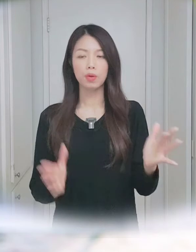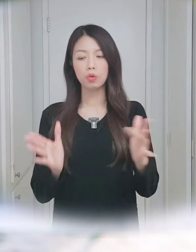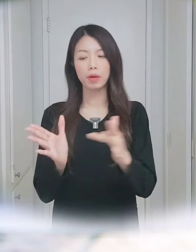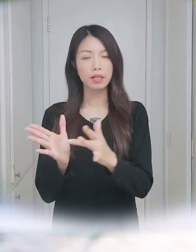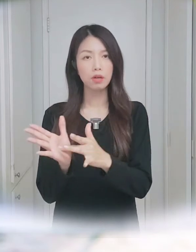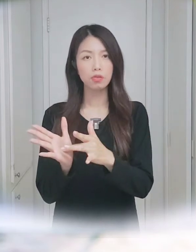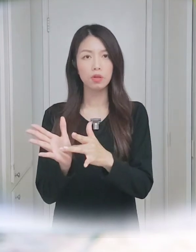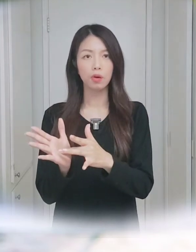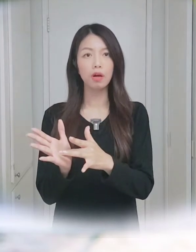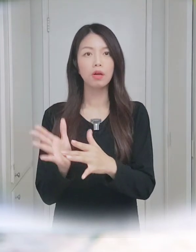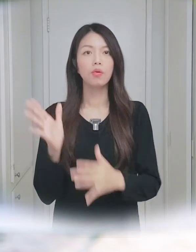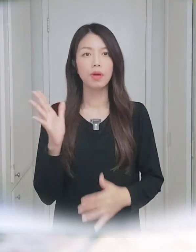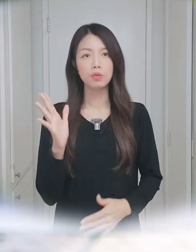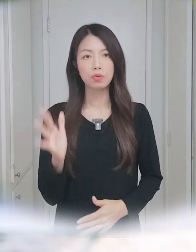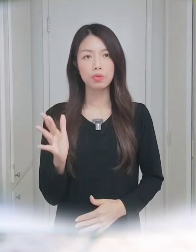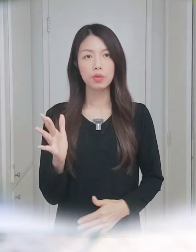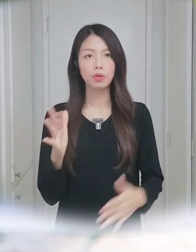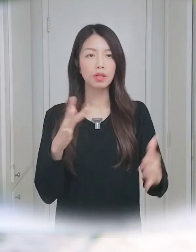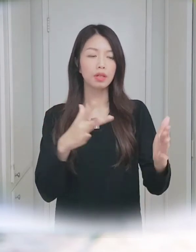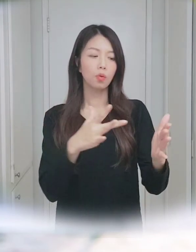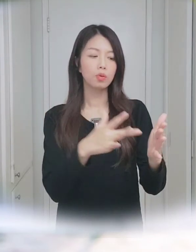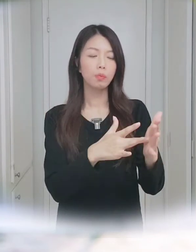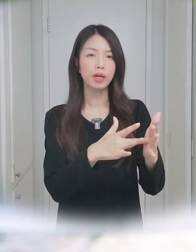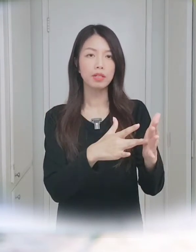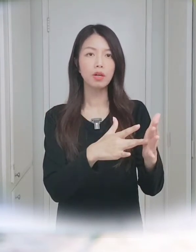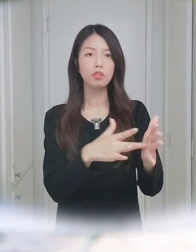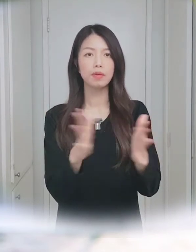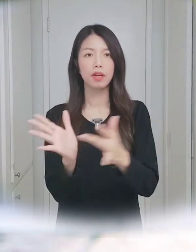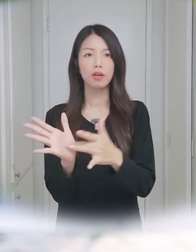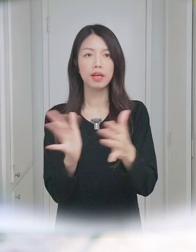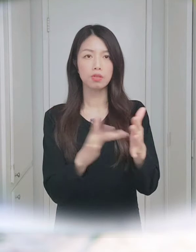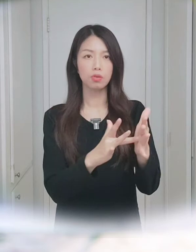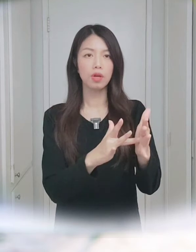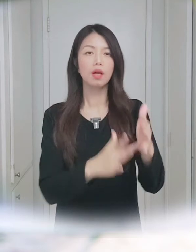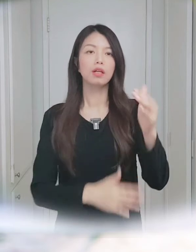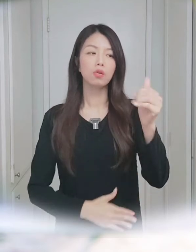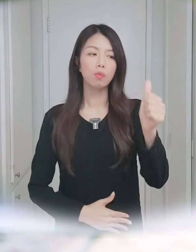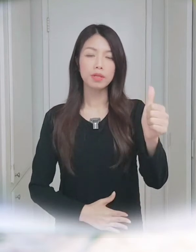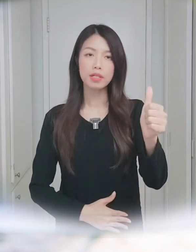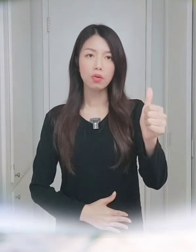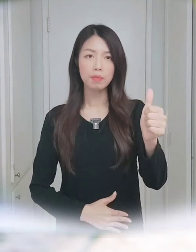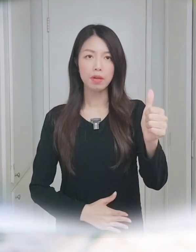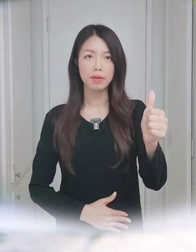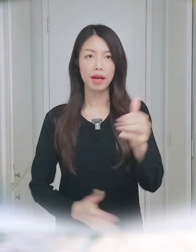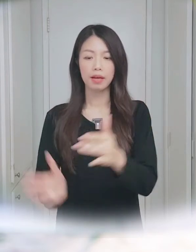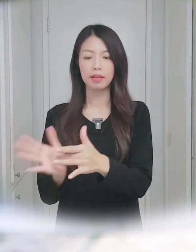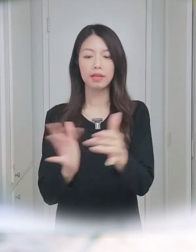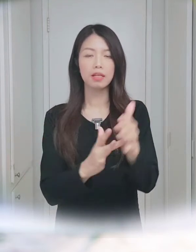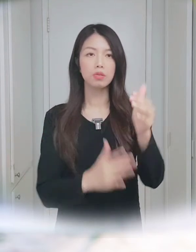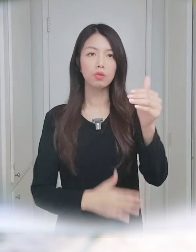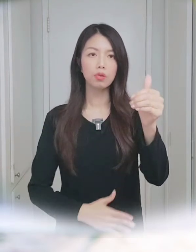중지로 왼손 바닥 찍어주시고요. 왼손 중지로는 오른손 바닥을 찍어주시면 돼요. 예수. 그리고 엄지를 세우시면